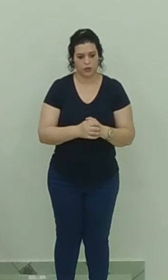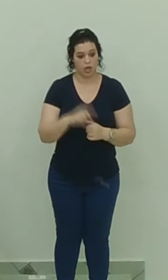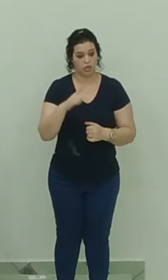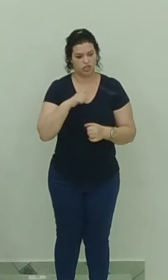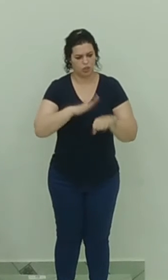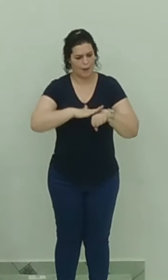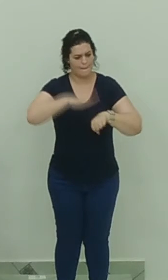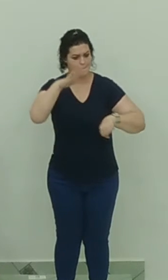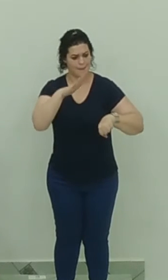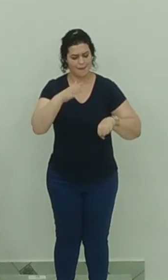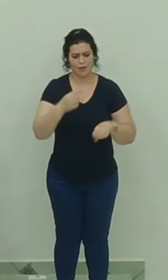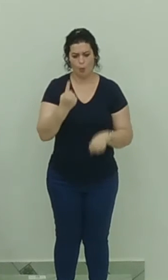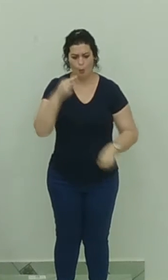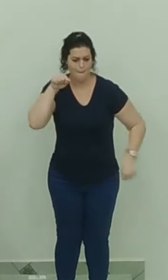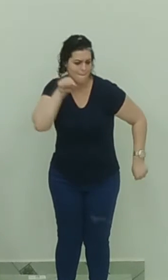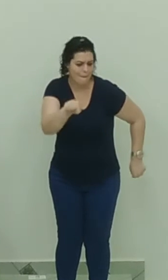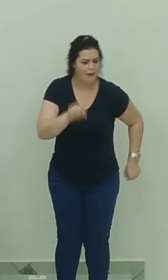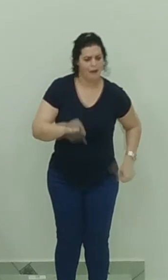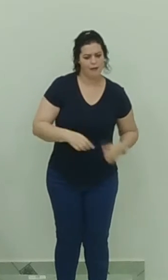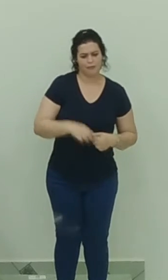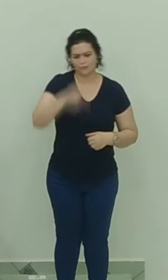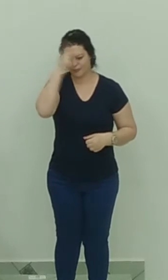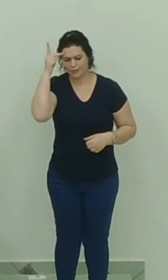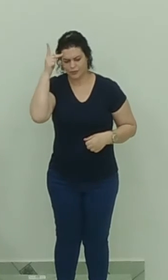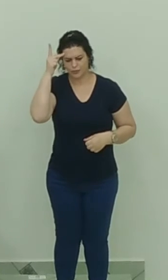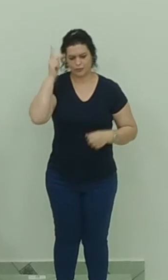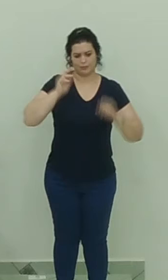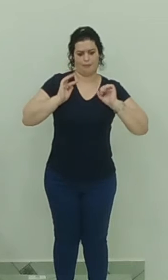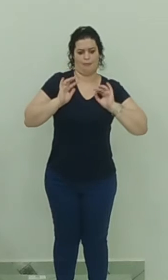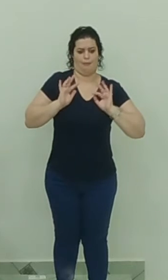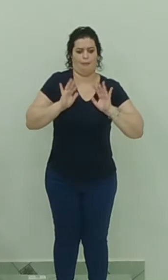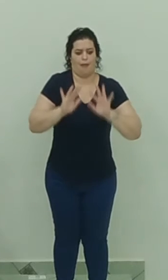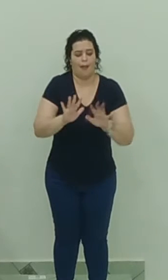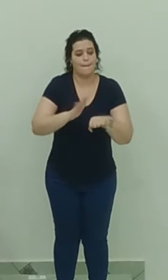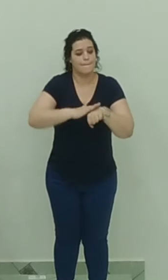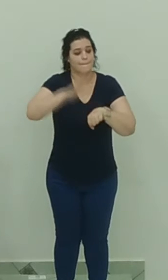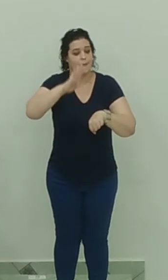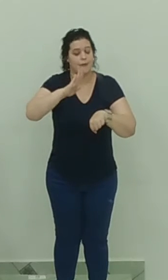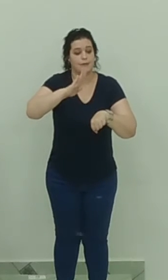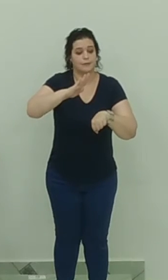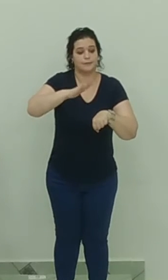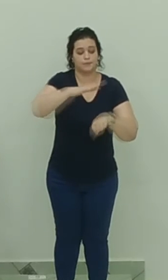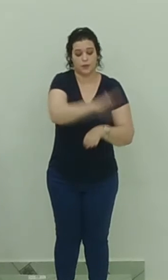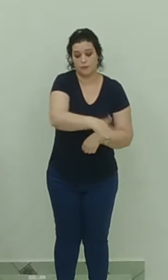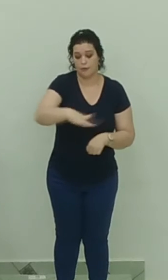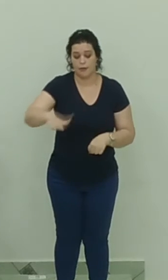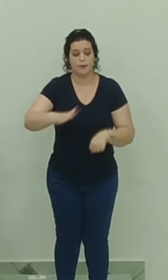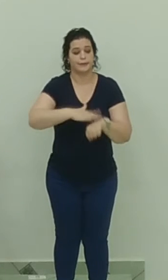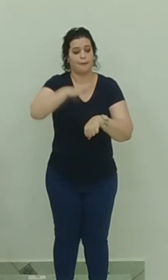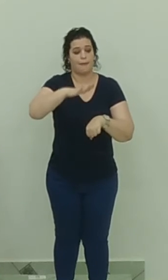animais. 1 milhão de pessoas. Acredita-se,